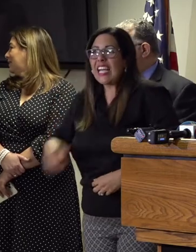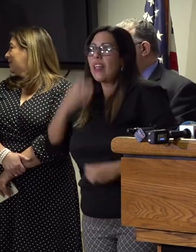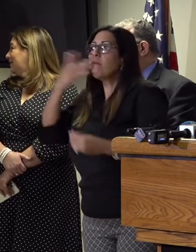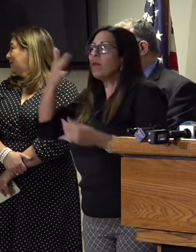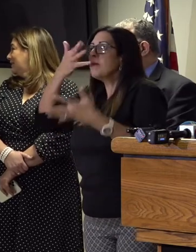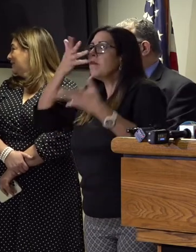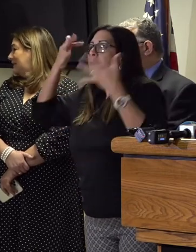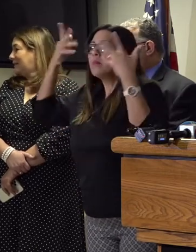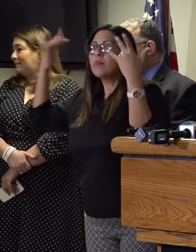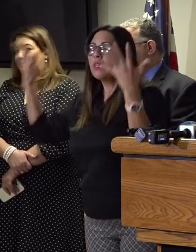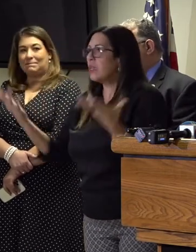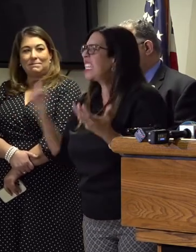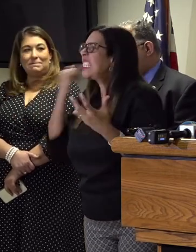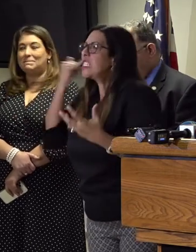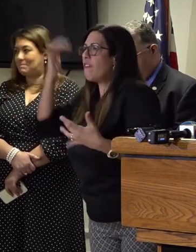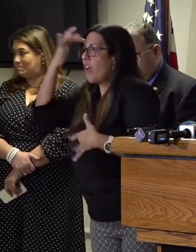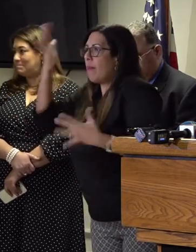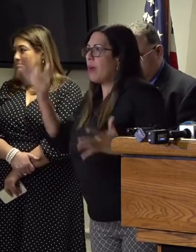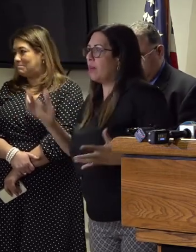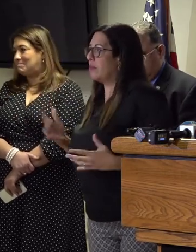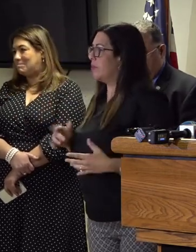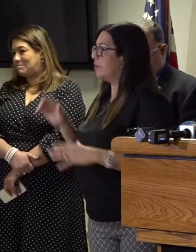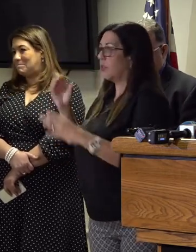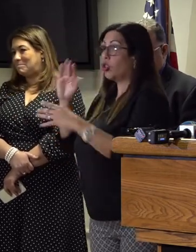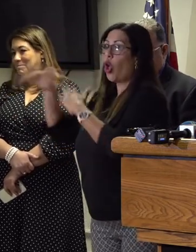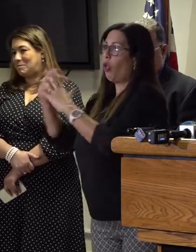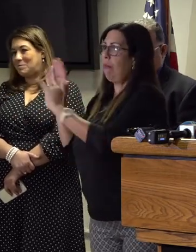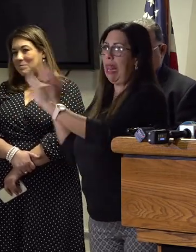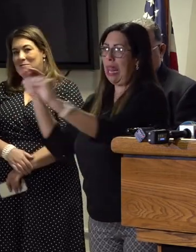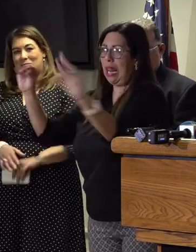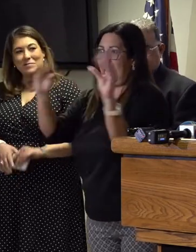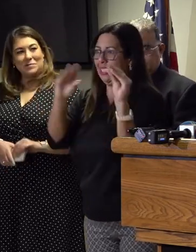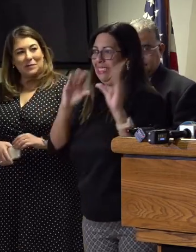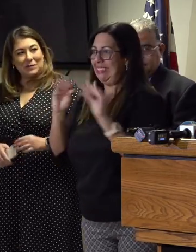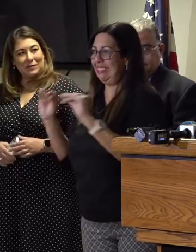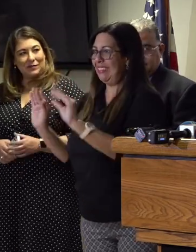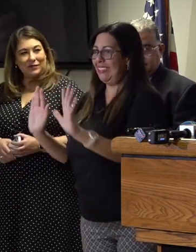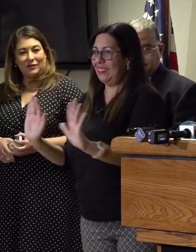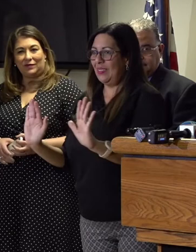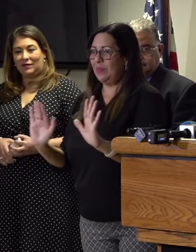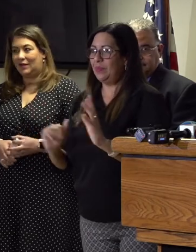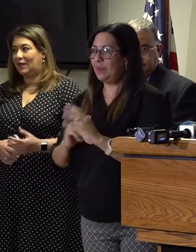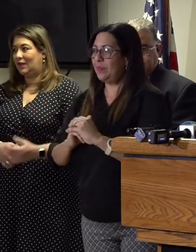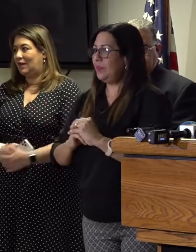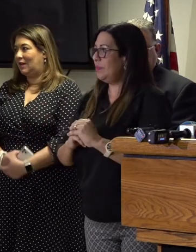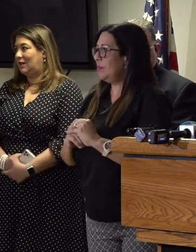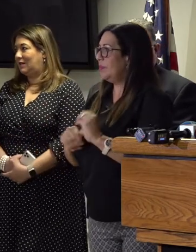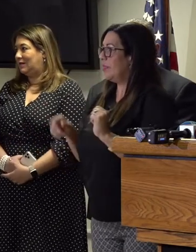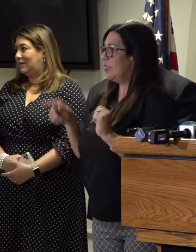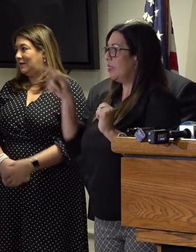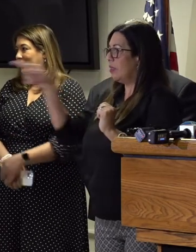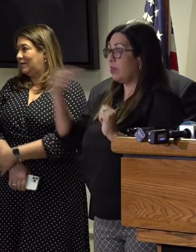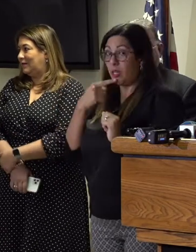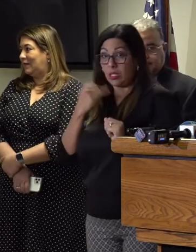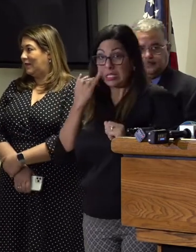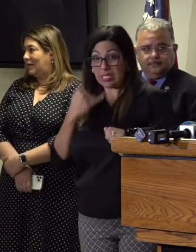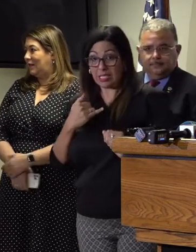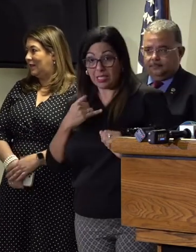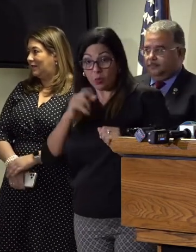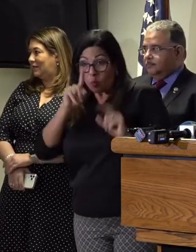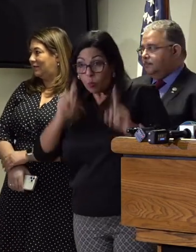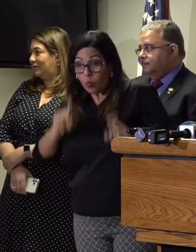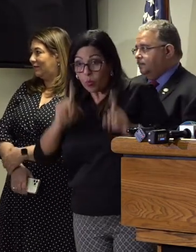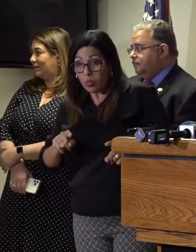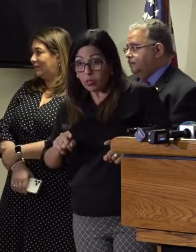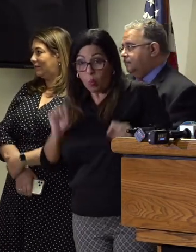están tratando de contestar. Si le dan una oportunidad, con mucho gusto. Con tan pronto termine su contestación. Disculpe.